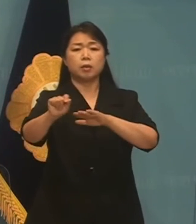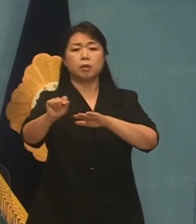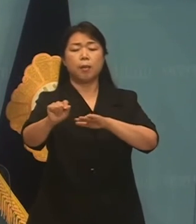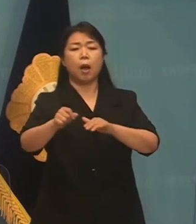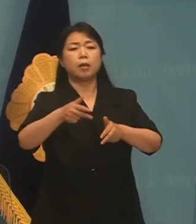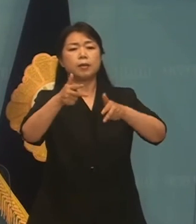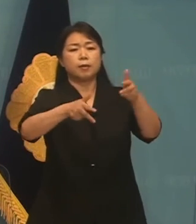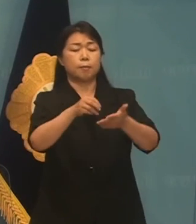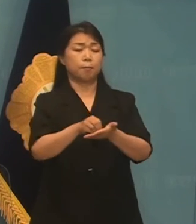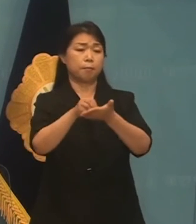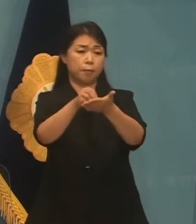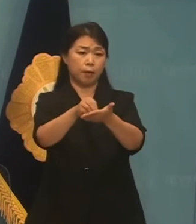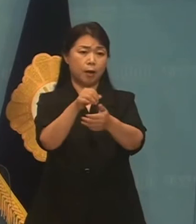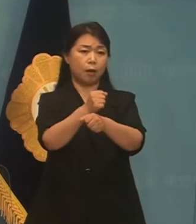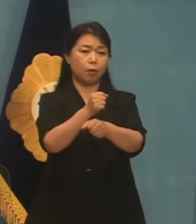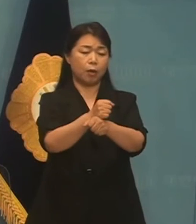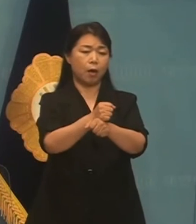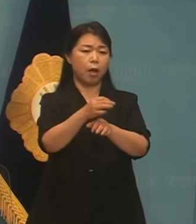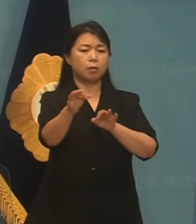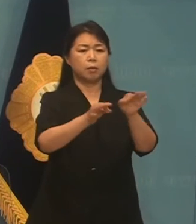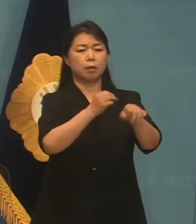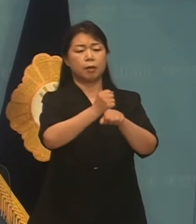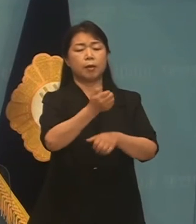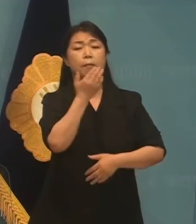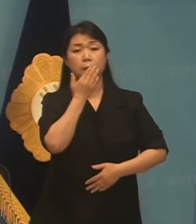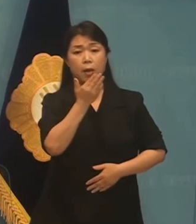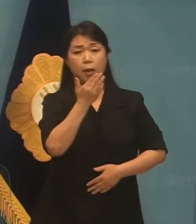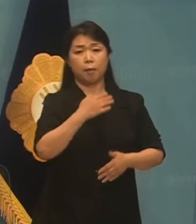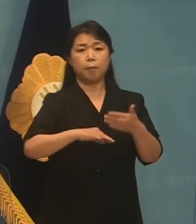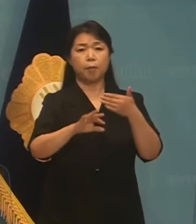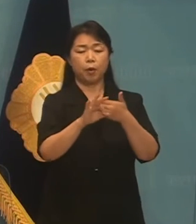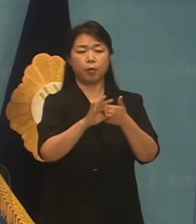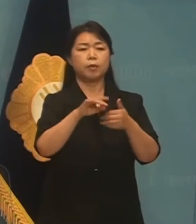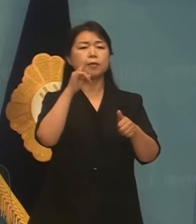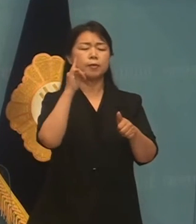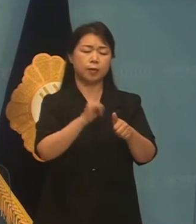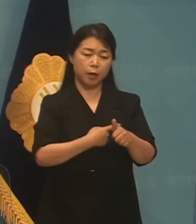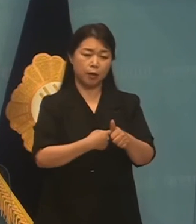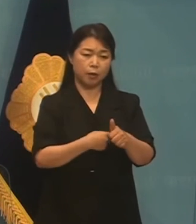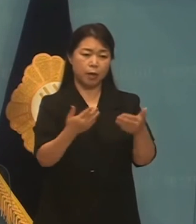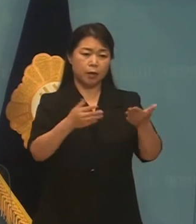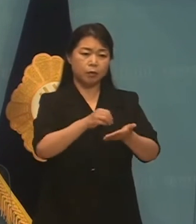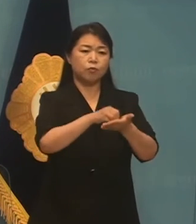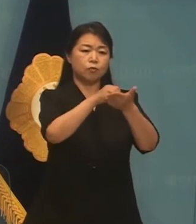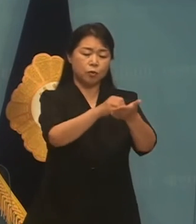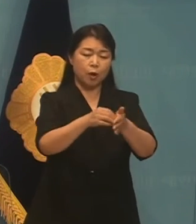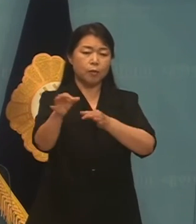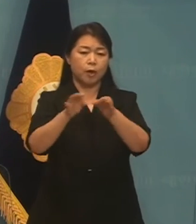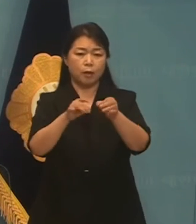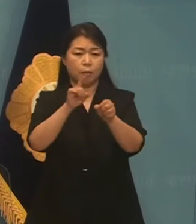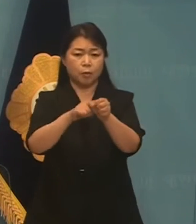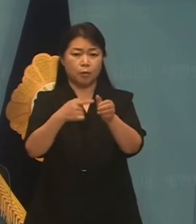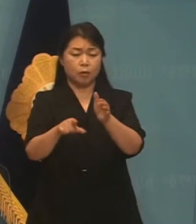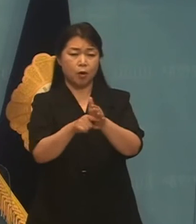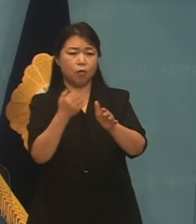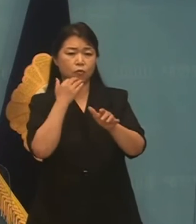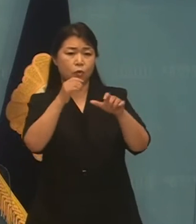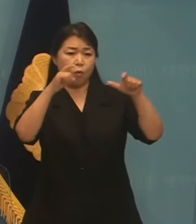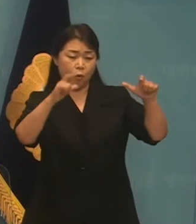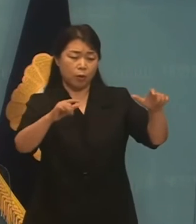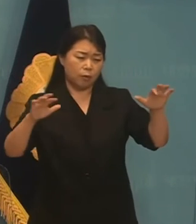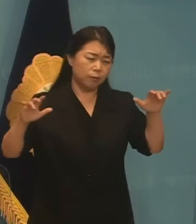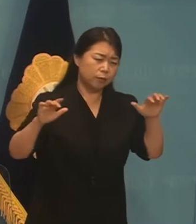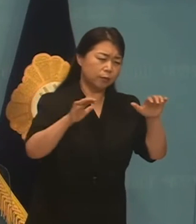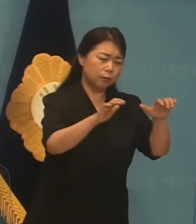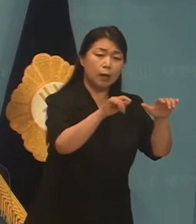기업에 취업하거나 장사할 수 있게 되면 취업이나 장사를 위해 수도권으로